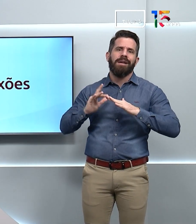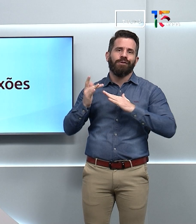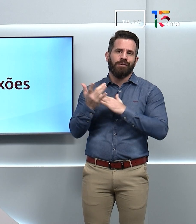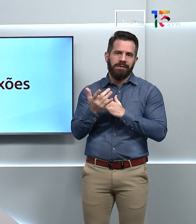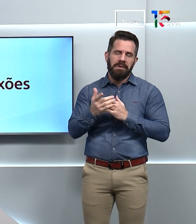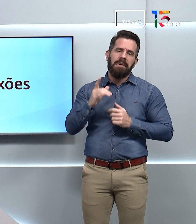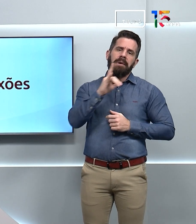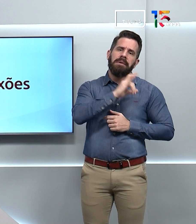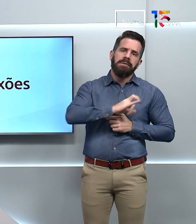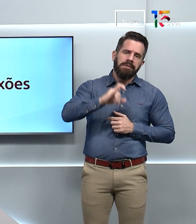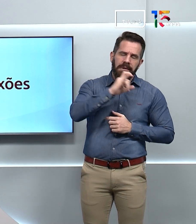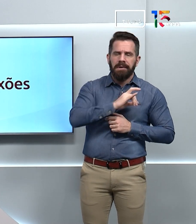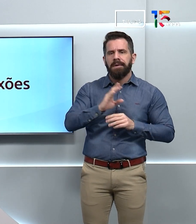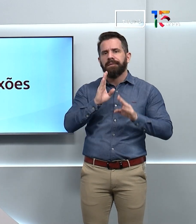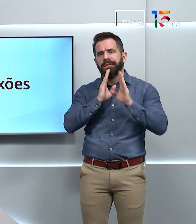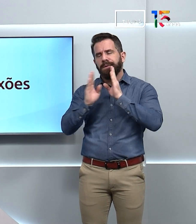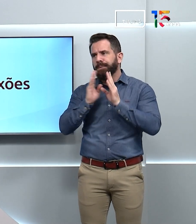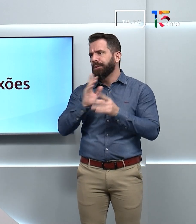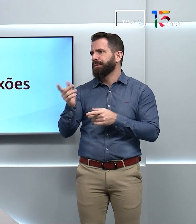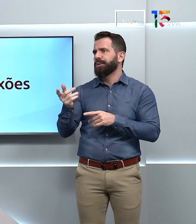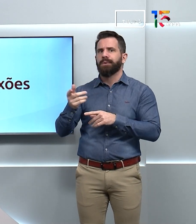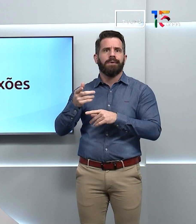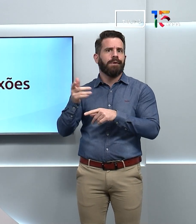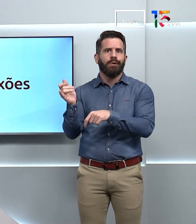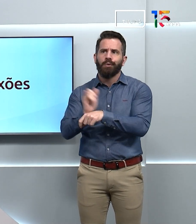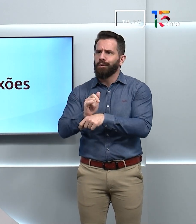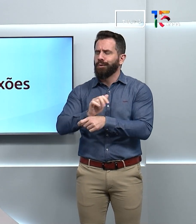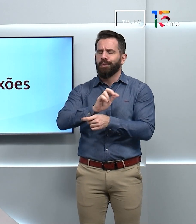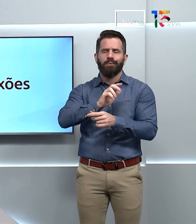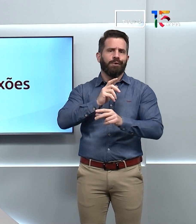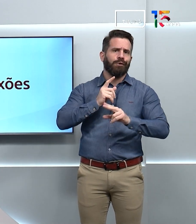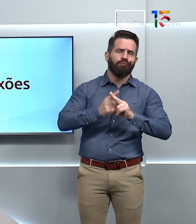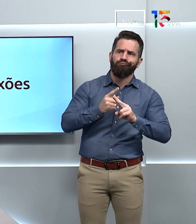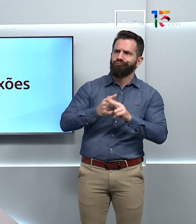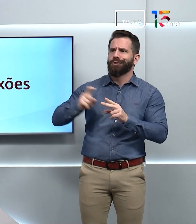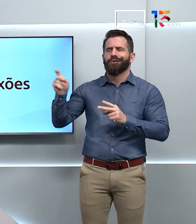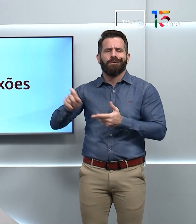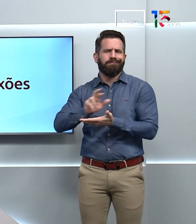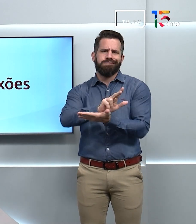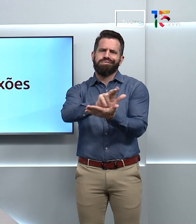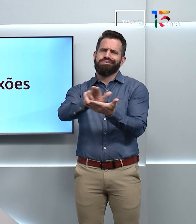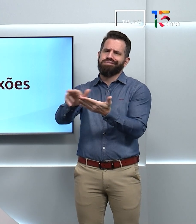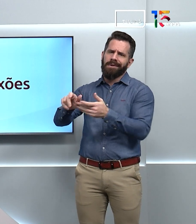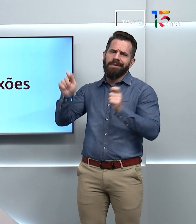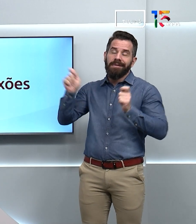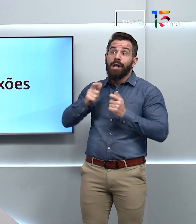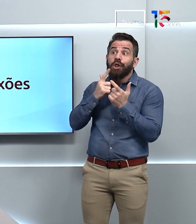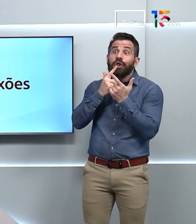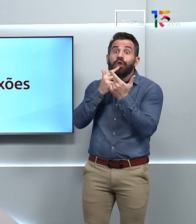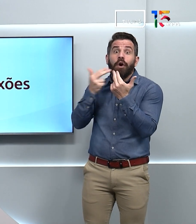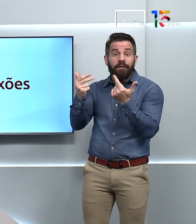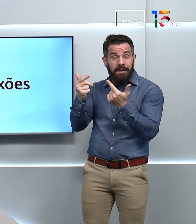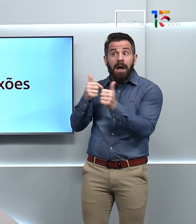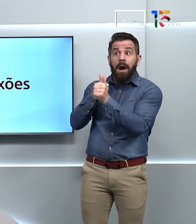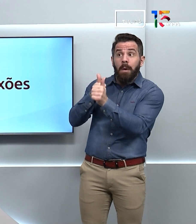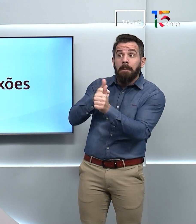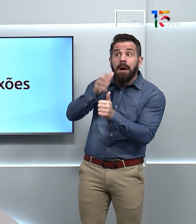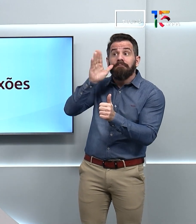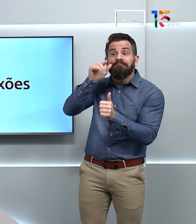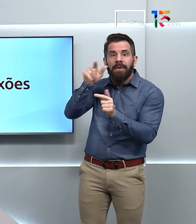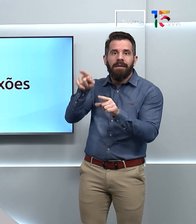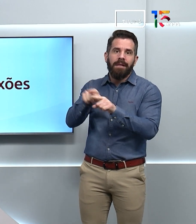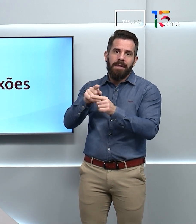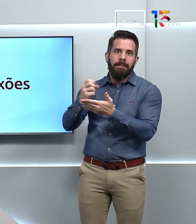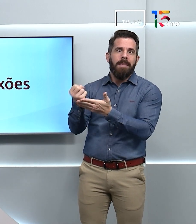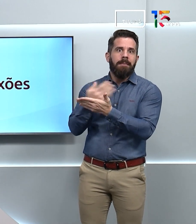Facebook, YouTube, TikTok, X, várias formas de você acompanhar as nossas novidades e, claro, mandar suas mensagens para a